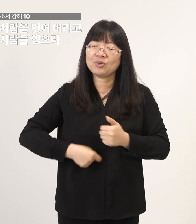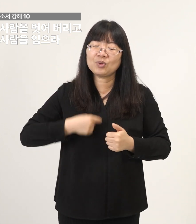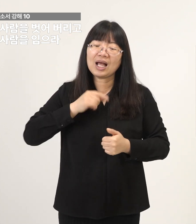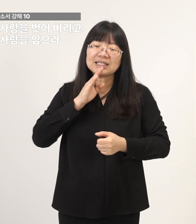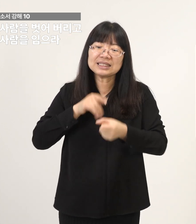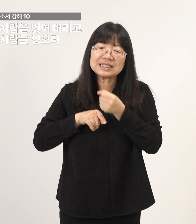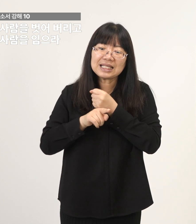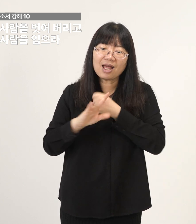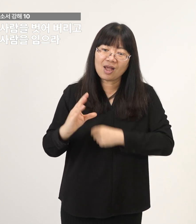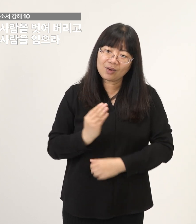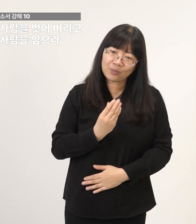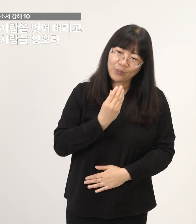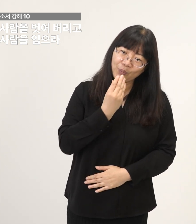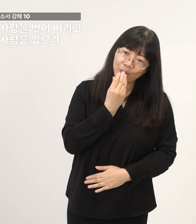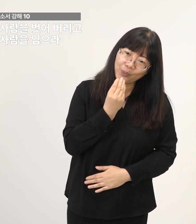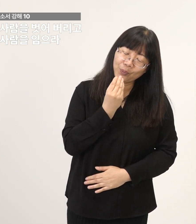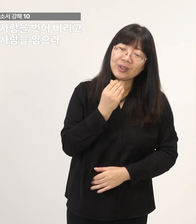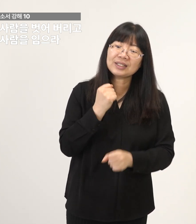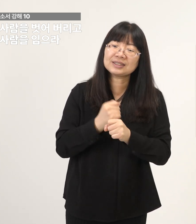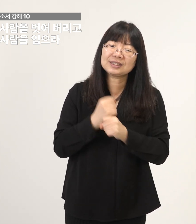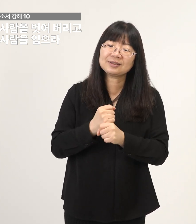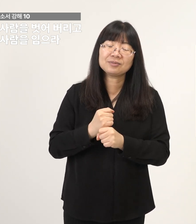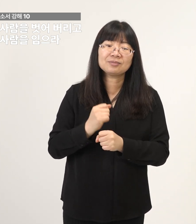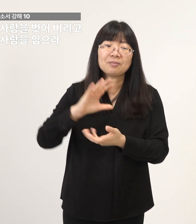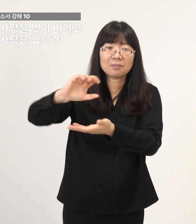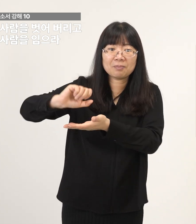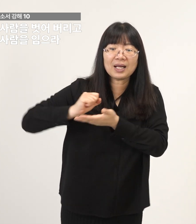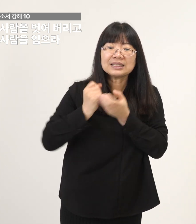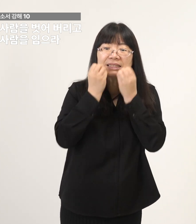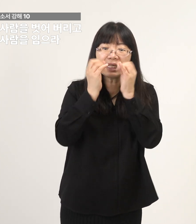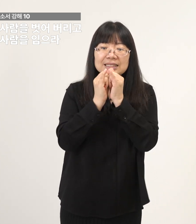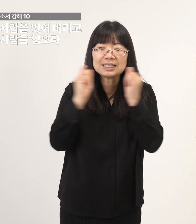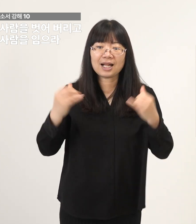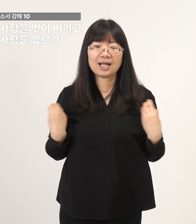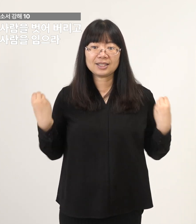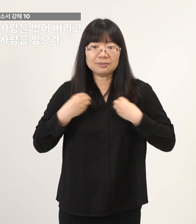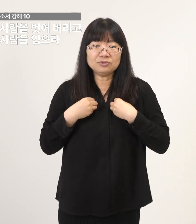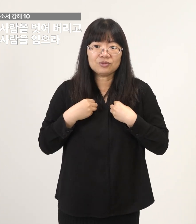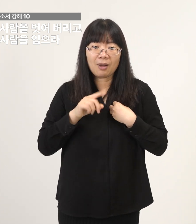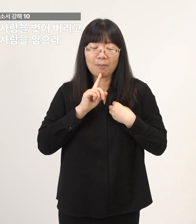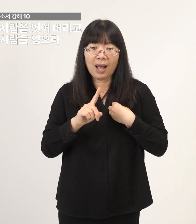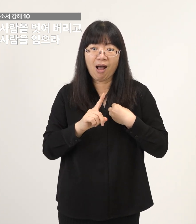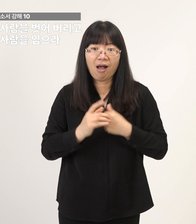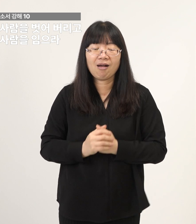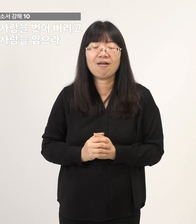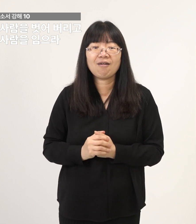진리의 거룩함으로 지으심을 받은 새 사람을 입으라. 이 말은 계속